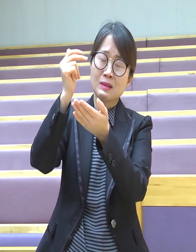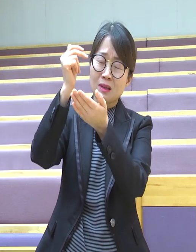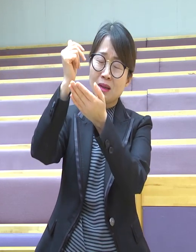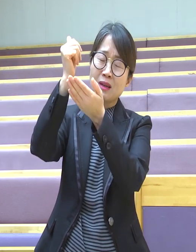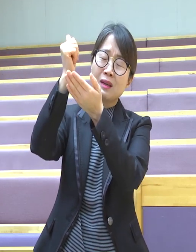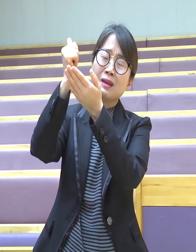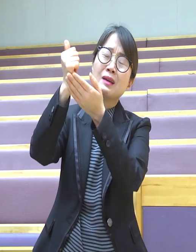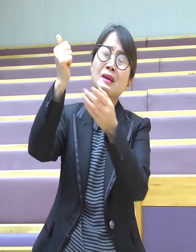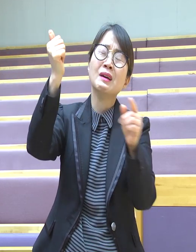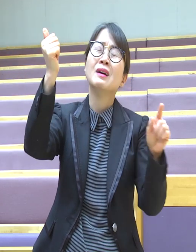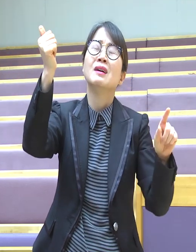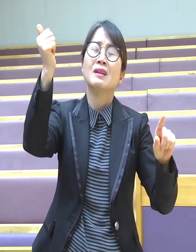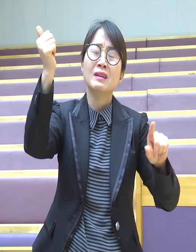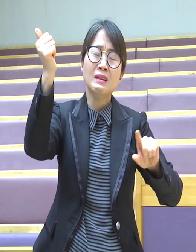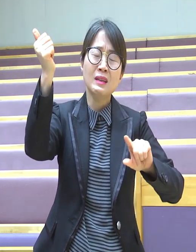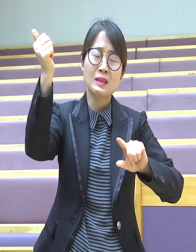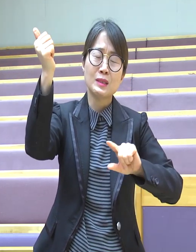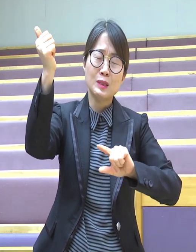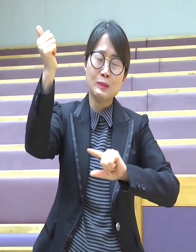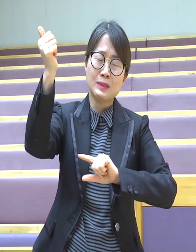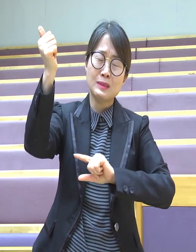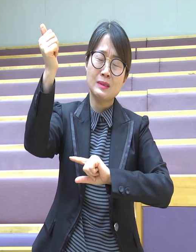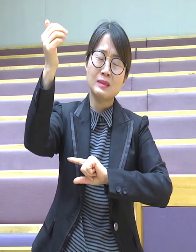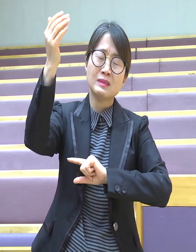영원히 주의